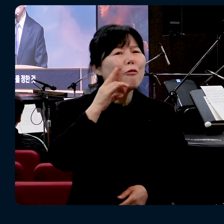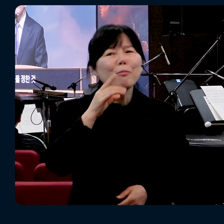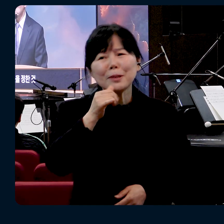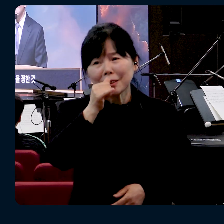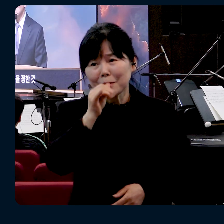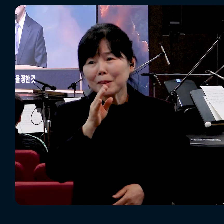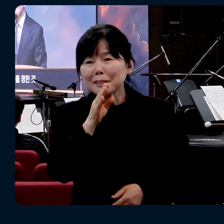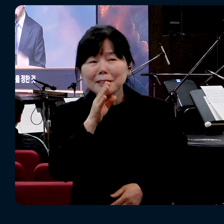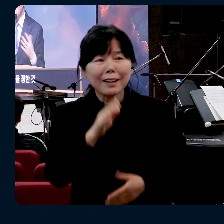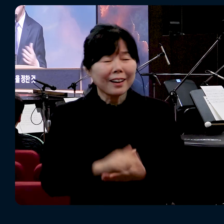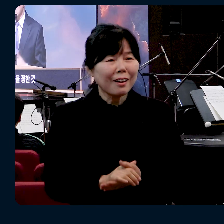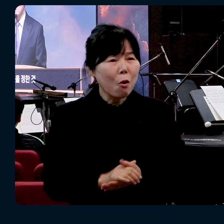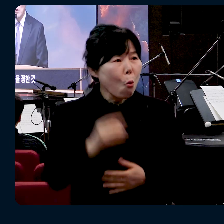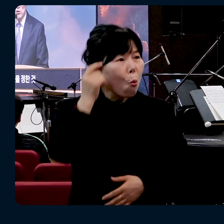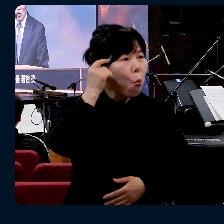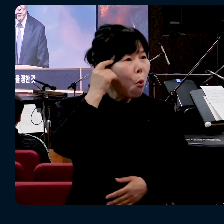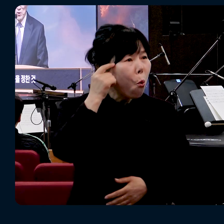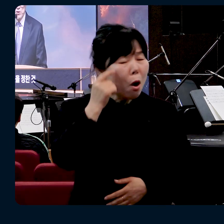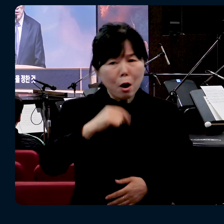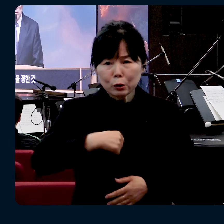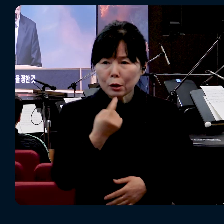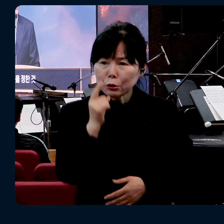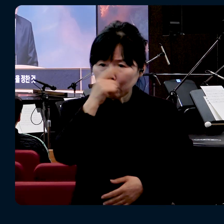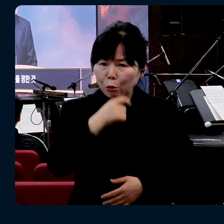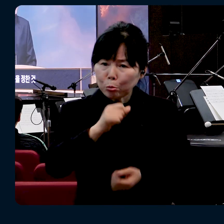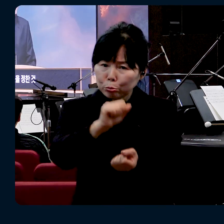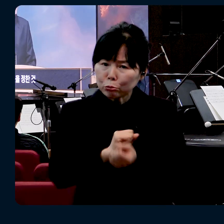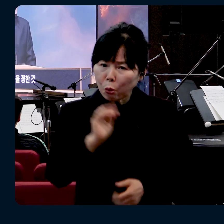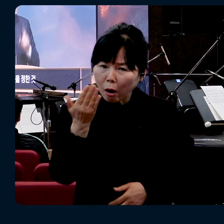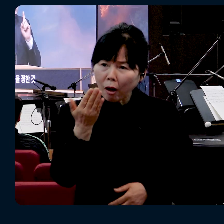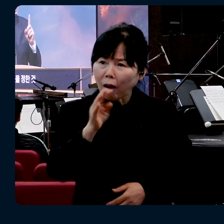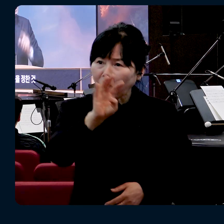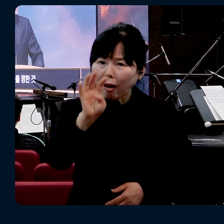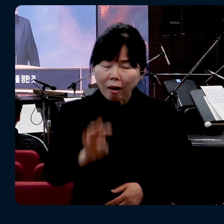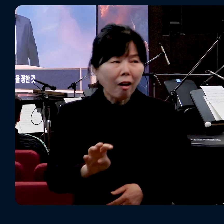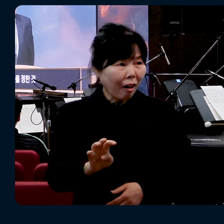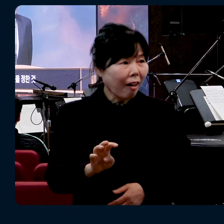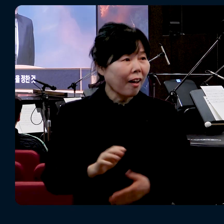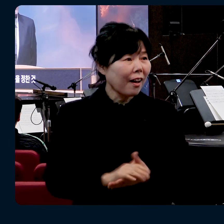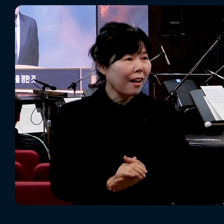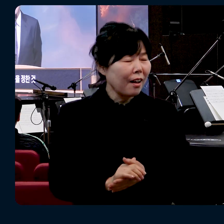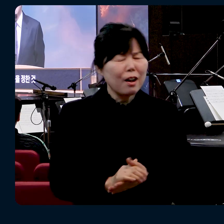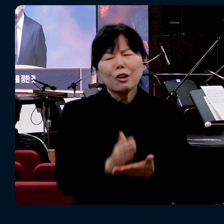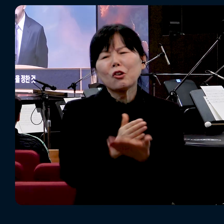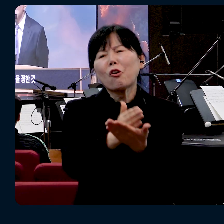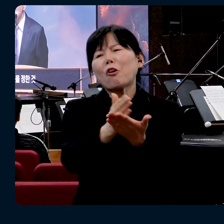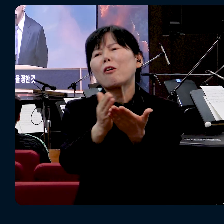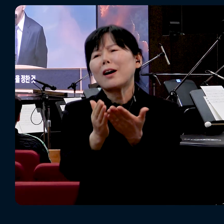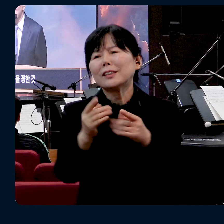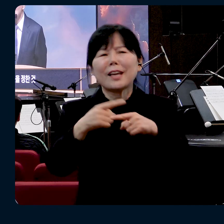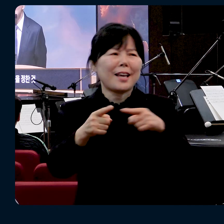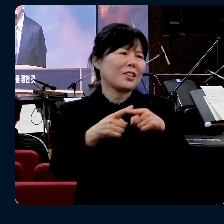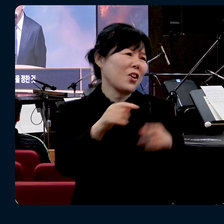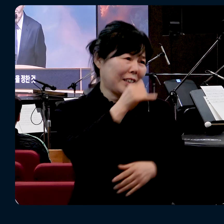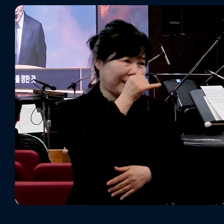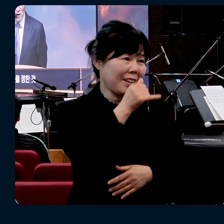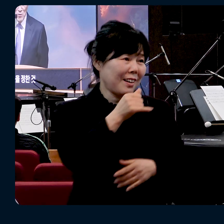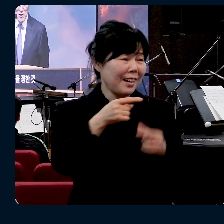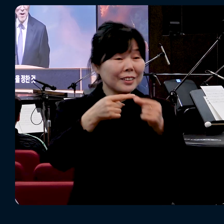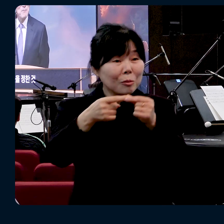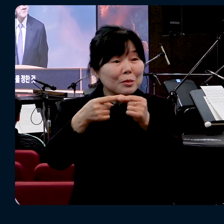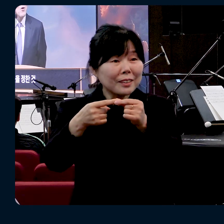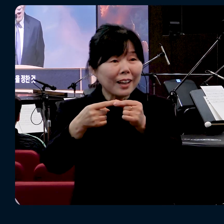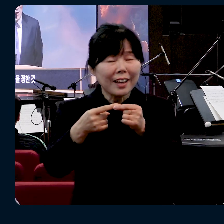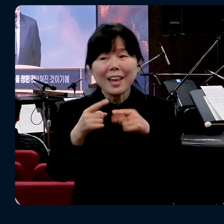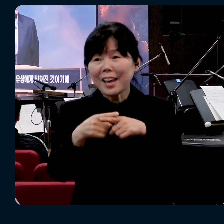궁금하죠. 그게 왜 자기를 더럽히는 것이 되는 것인가? 이거에 대해서 여러 가지 해석들이 있습니다. 그 중에